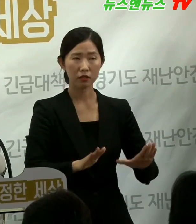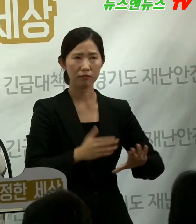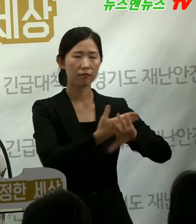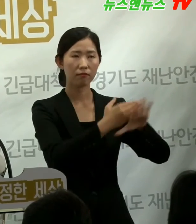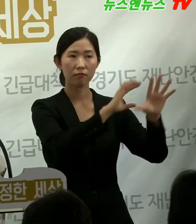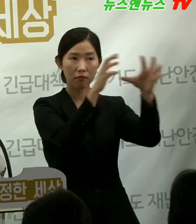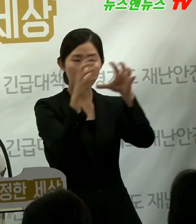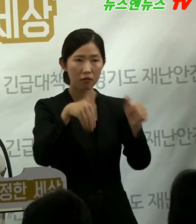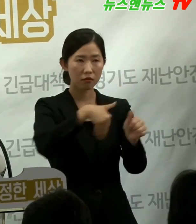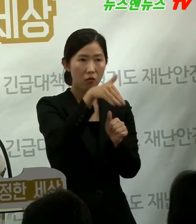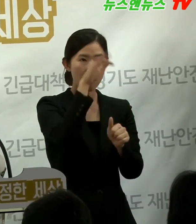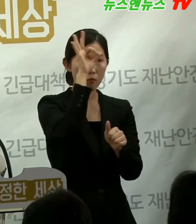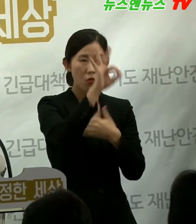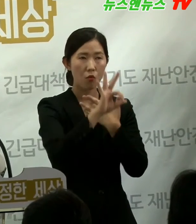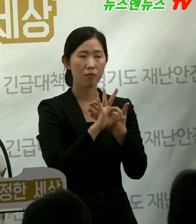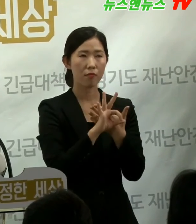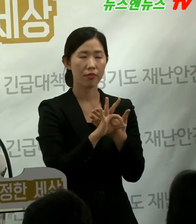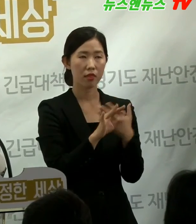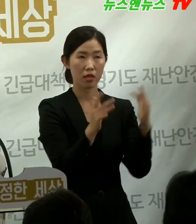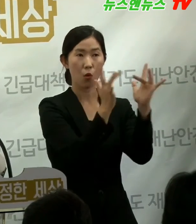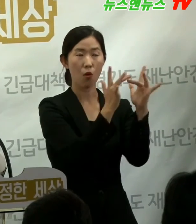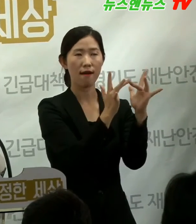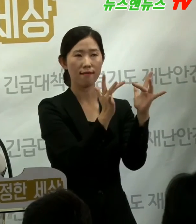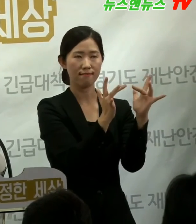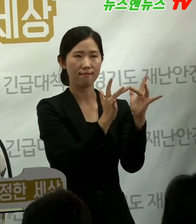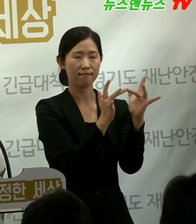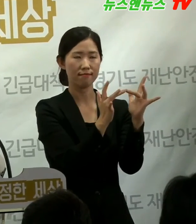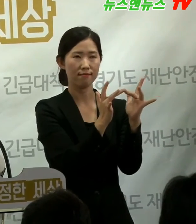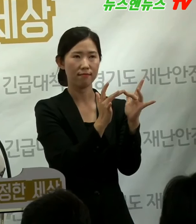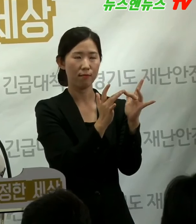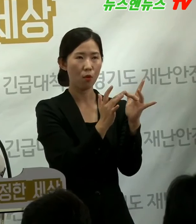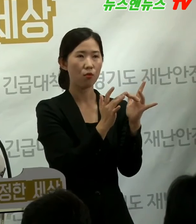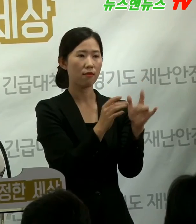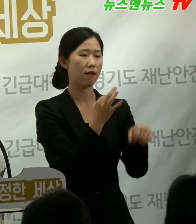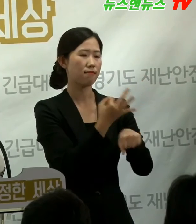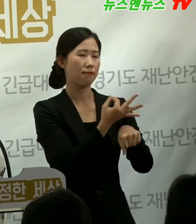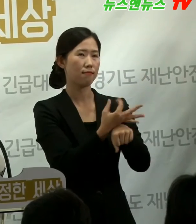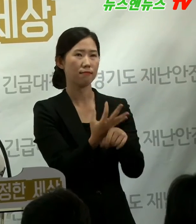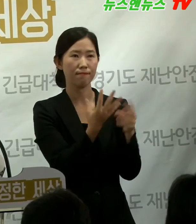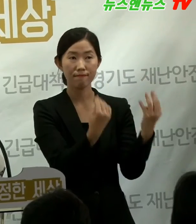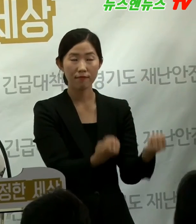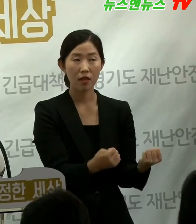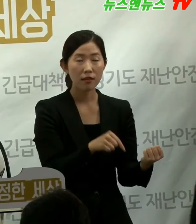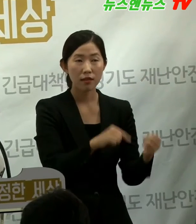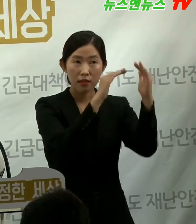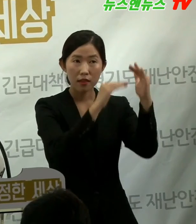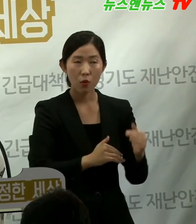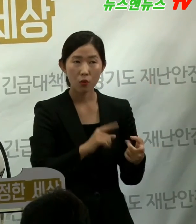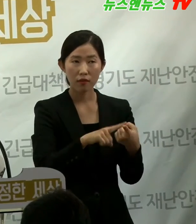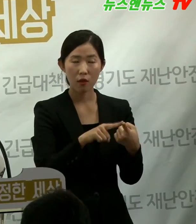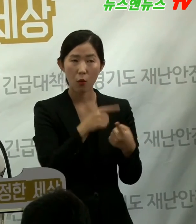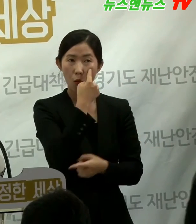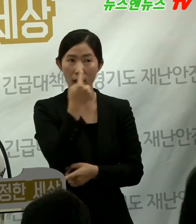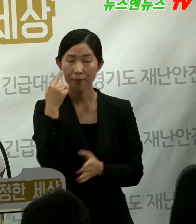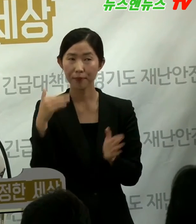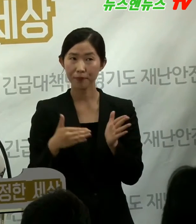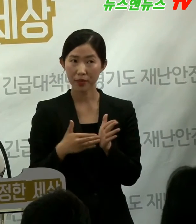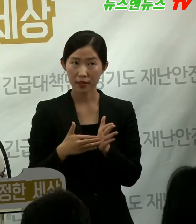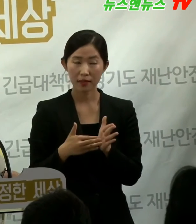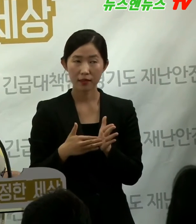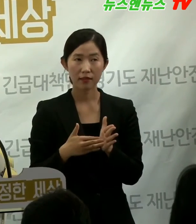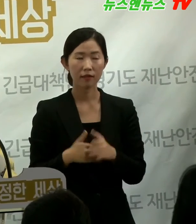보면 온라인 쪽으로 굉장히 그 활성화가 되어 가고 있습니다. 그 내용에 대해서 파악을 해 보셨나요?